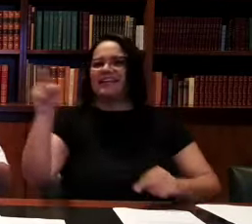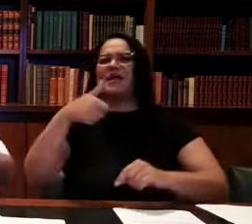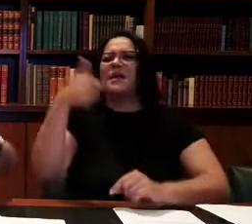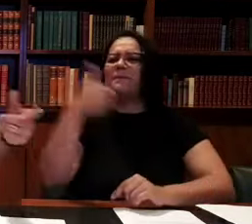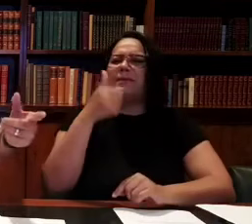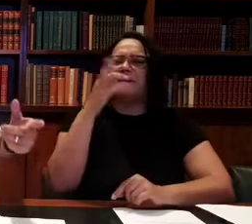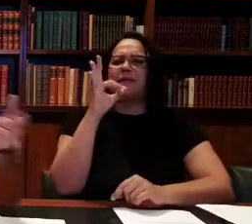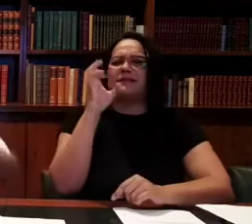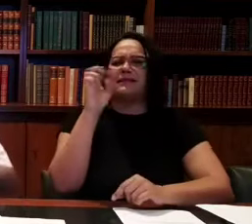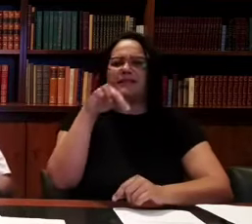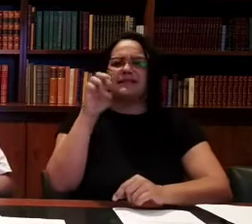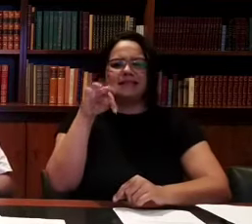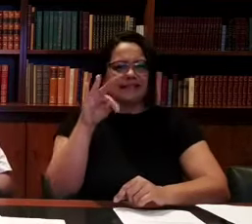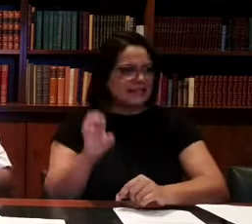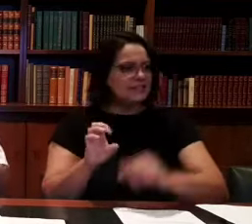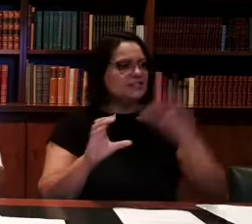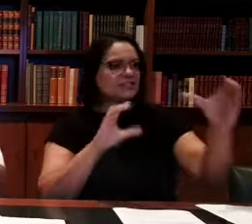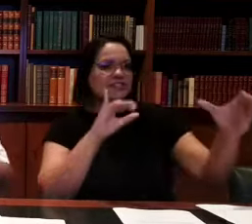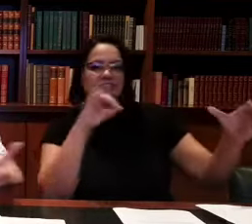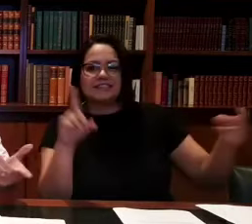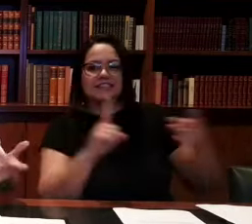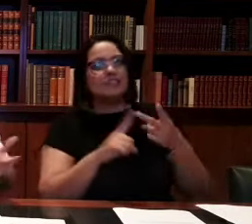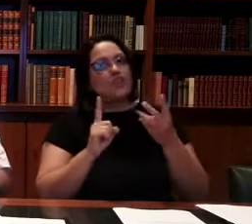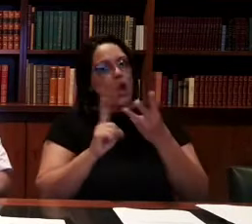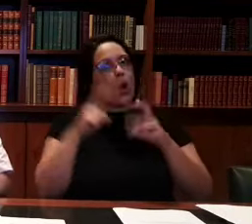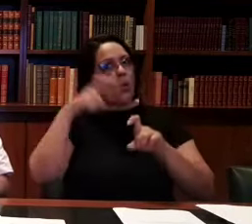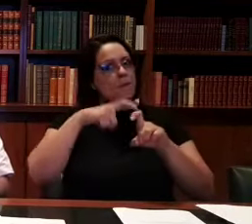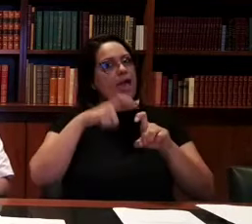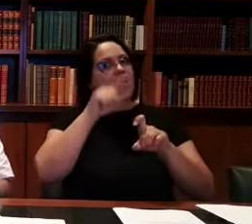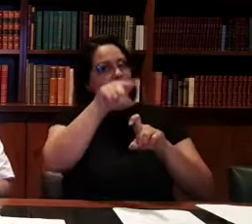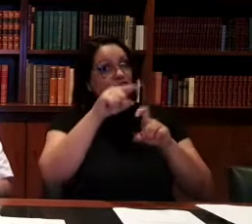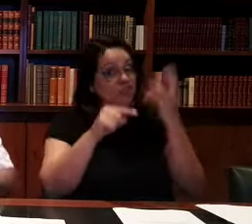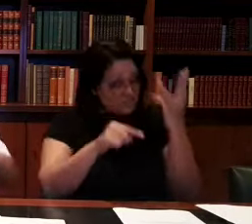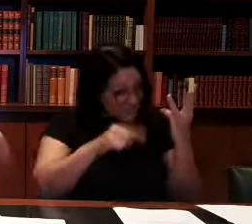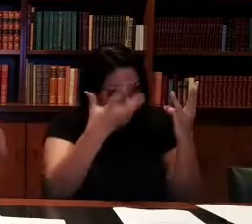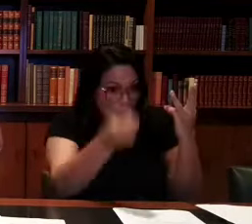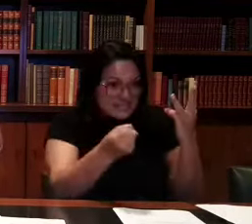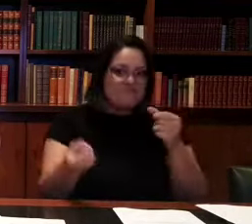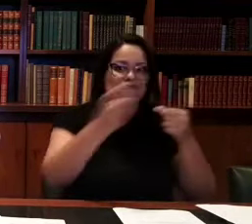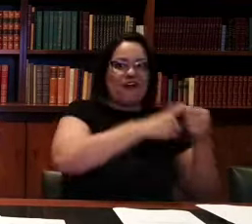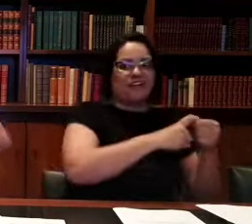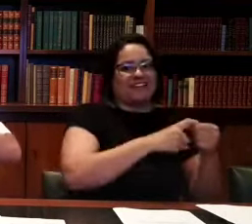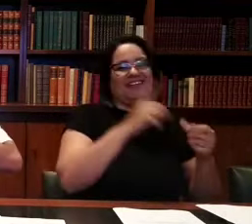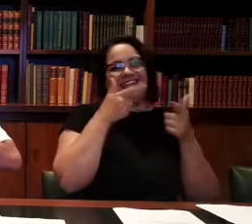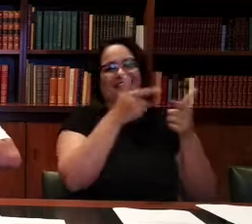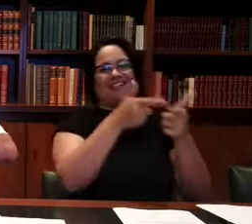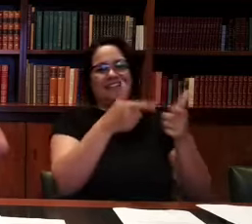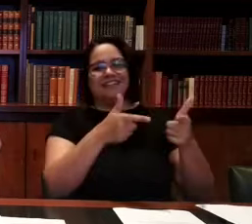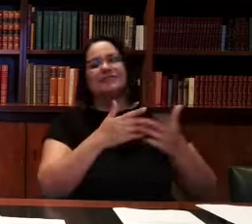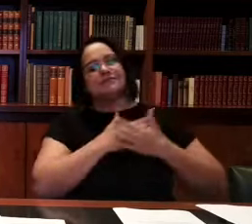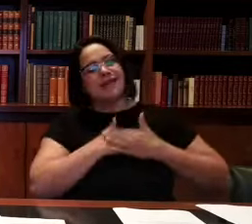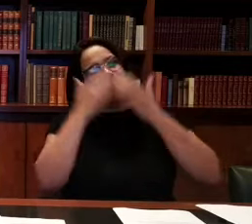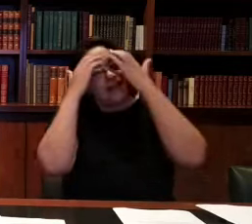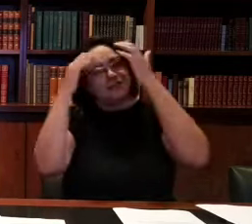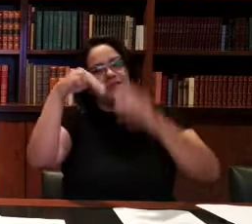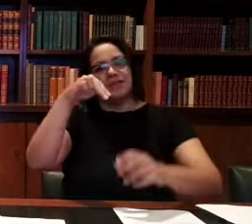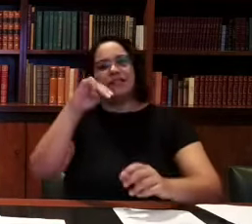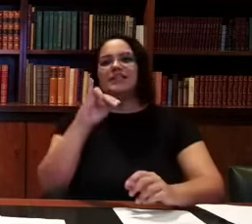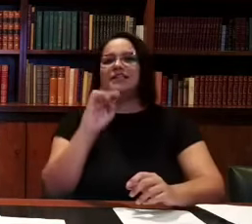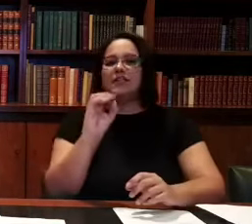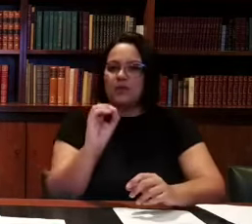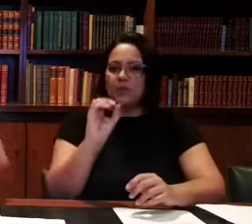para o Cid comandando e um médico aqui da presidência fazendo aqui com todo respeito não acho que mora no meu coração por